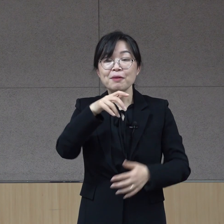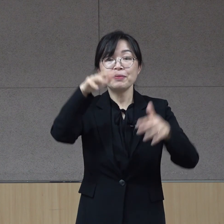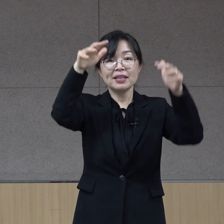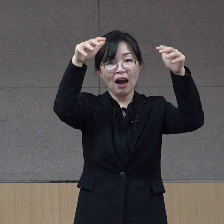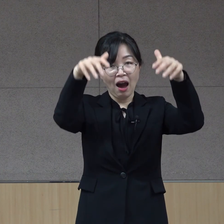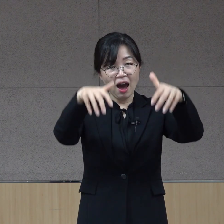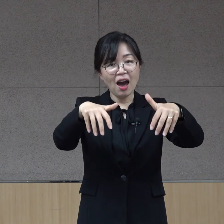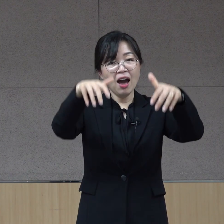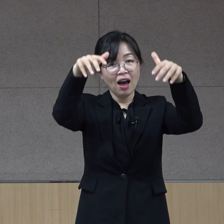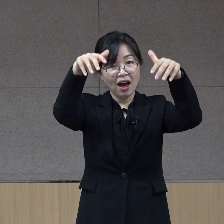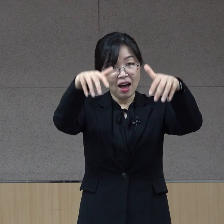비가